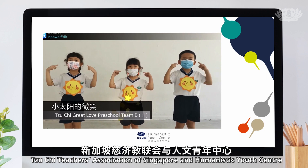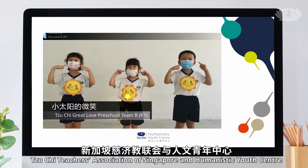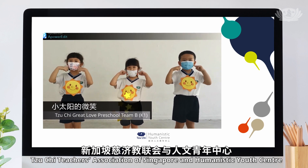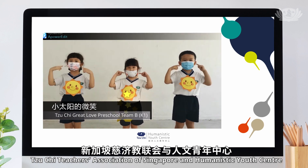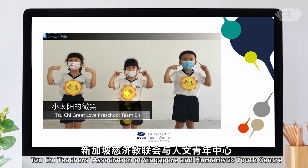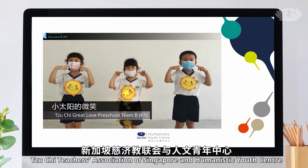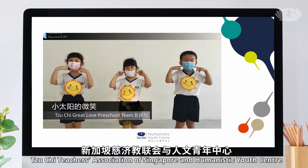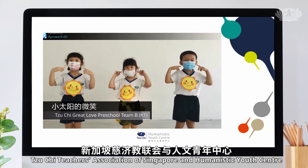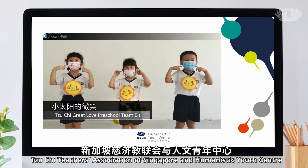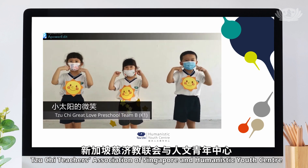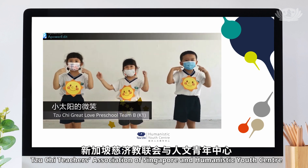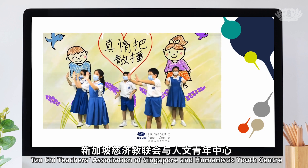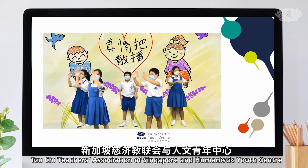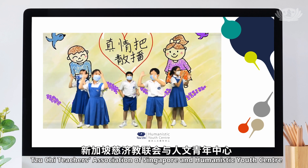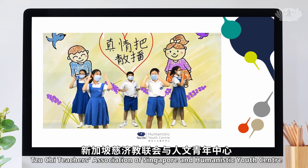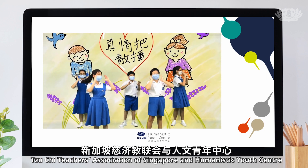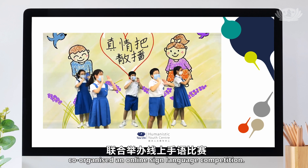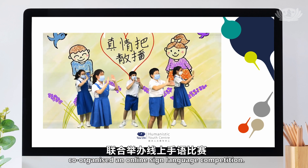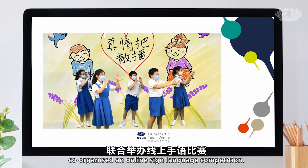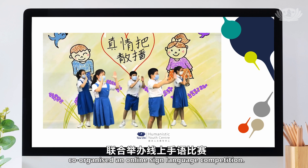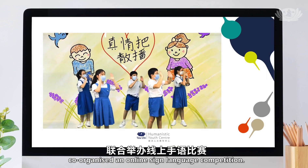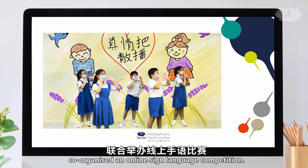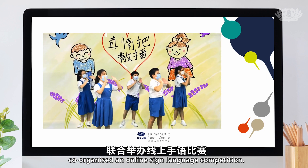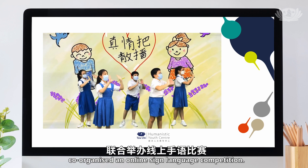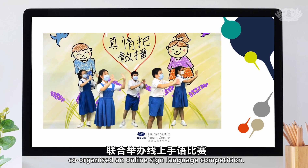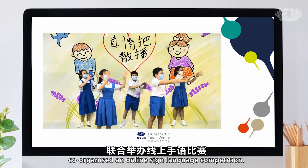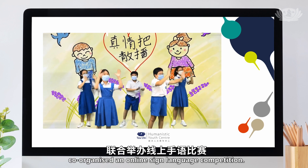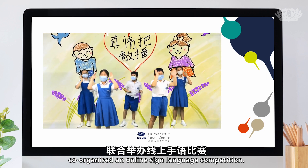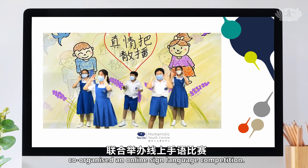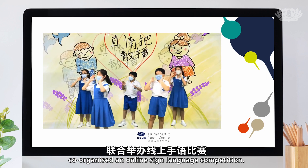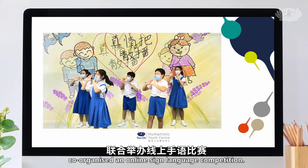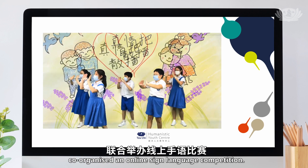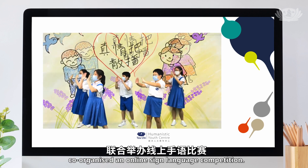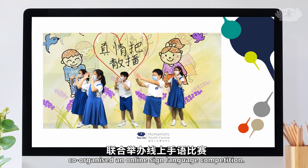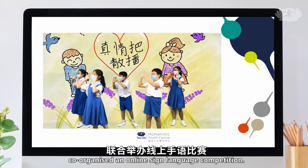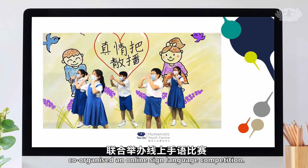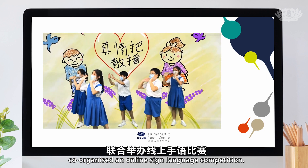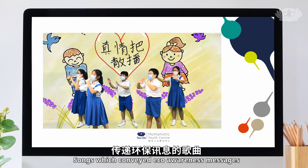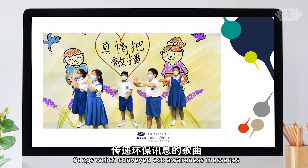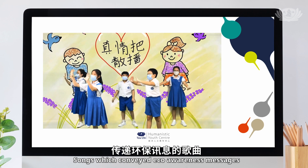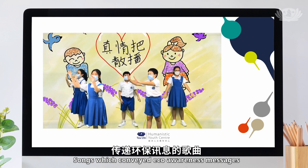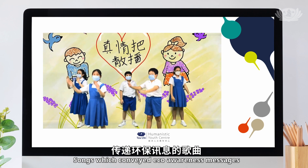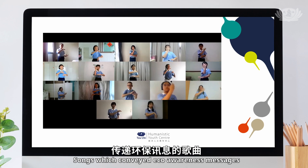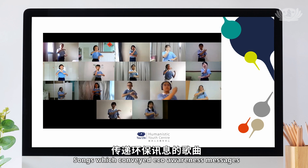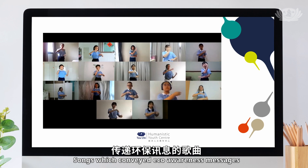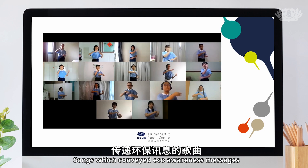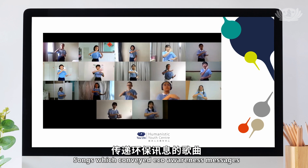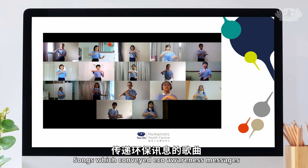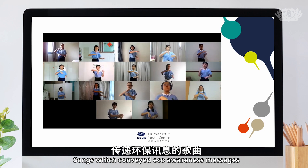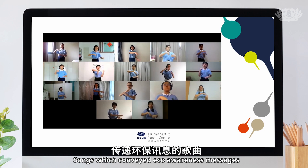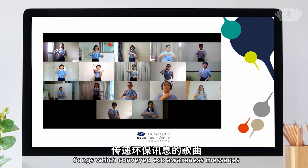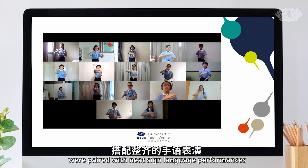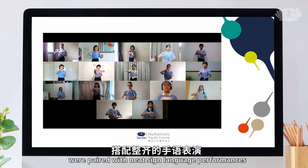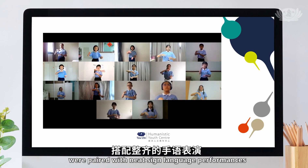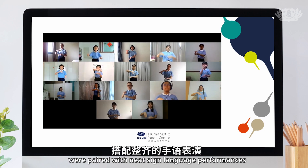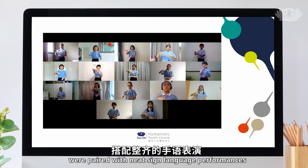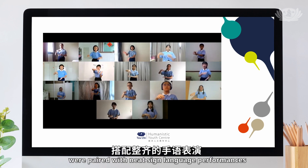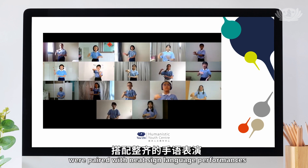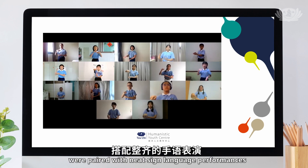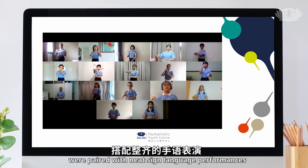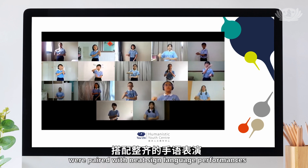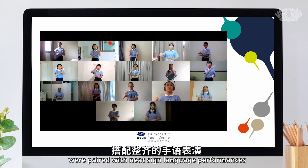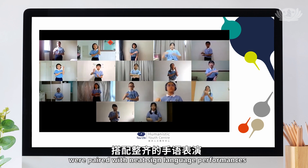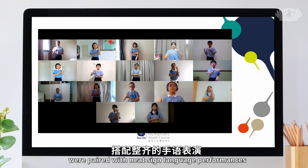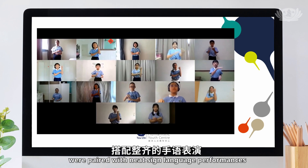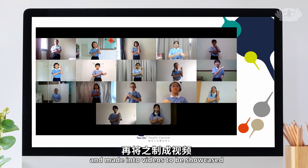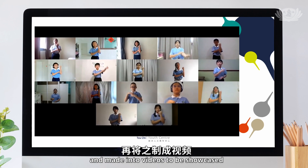新加坡慈济教联会与人文青年中心联合举办线上手语比赛，传递环保讯息的歌曲搭配整齐